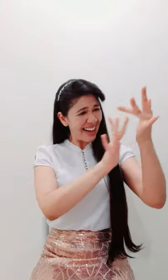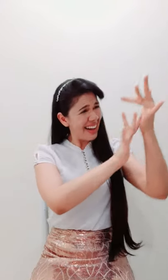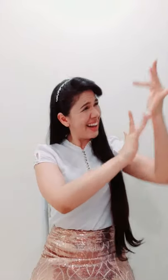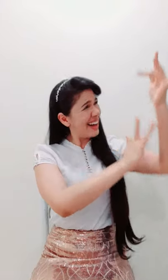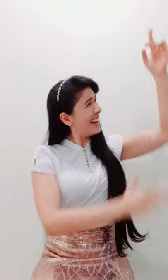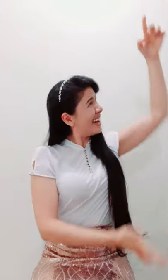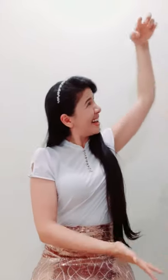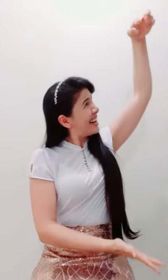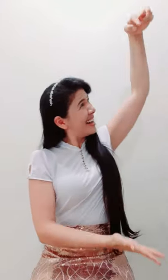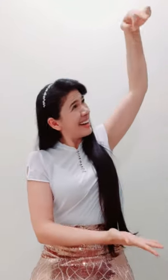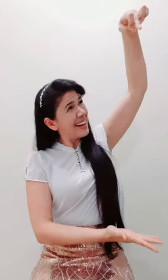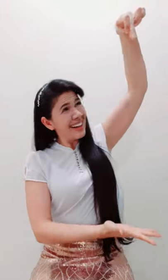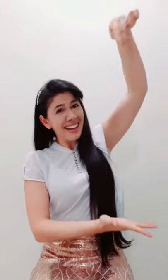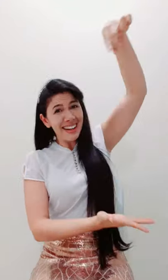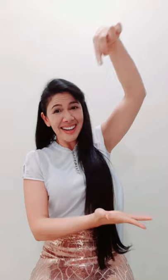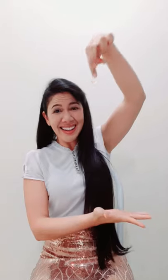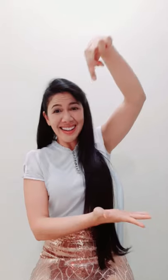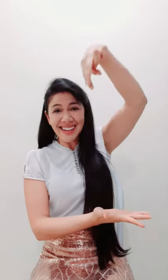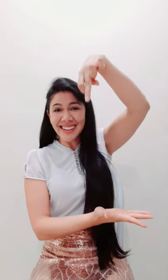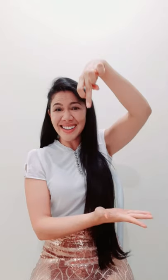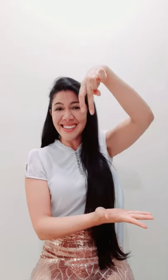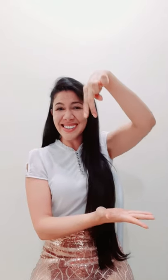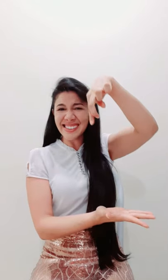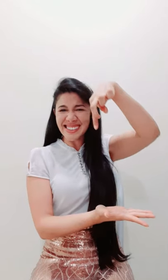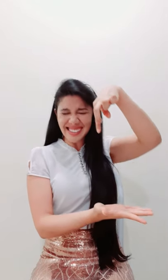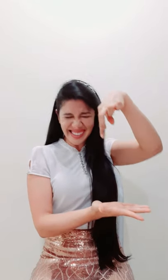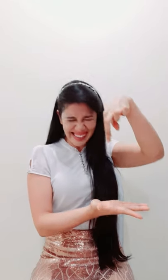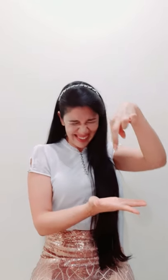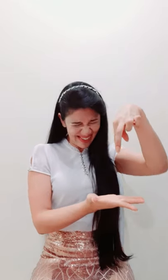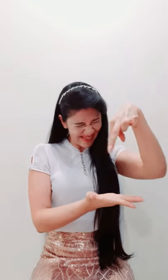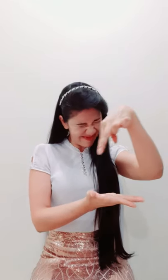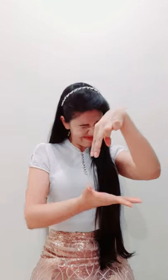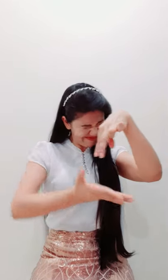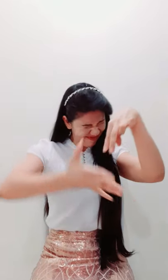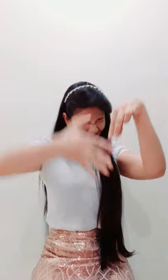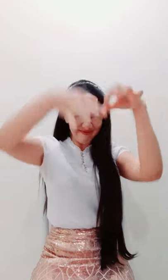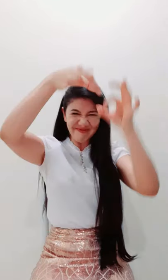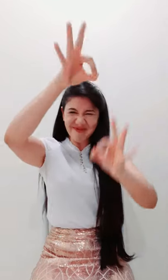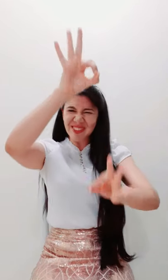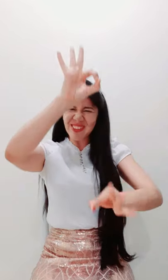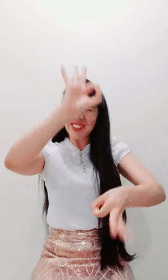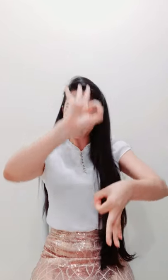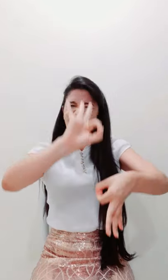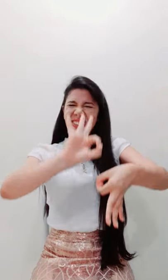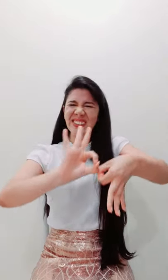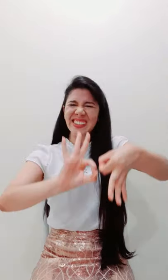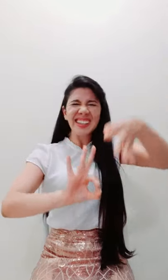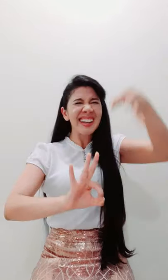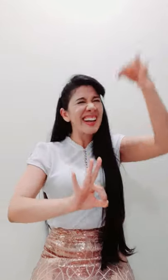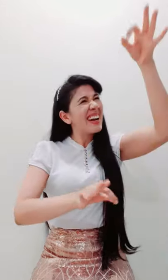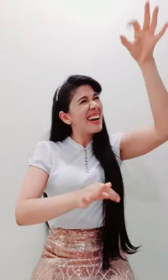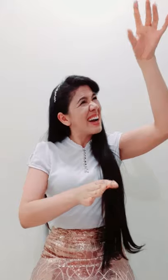verdadeiro O juiz e conselheiro